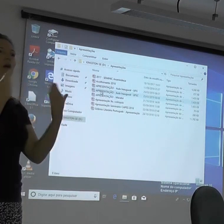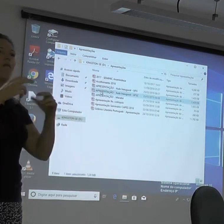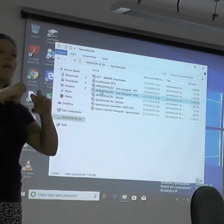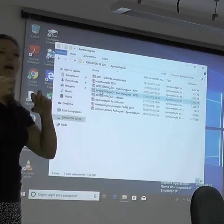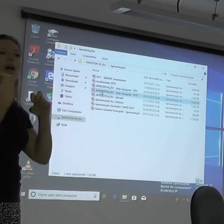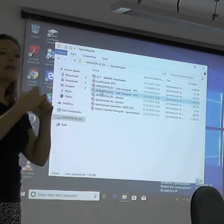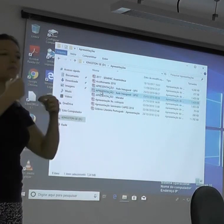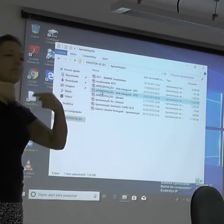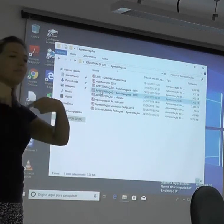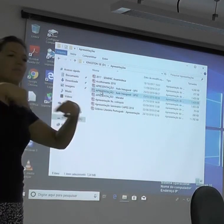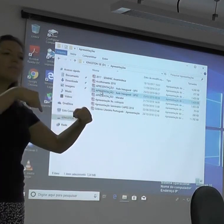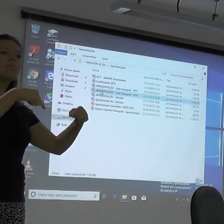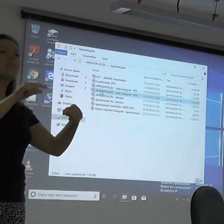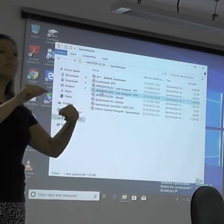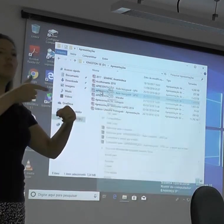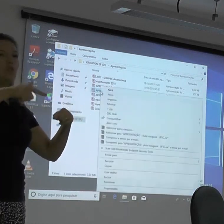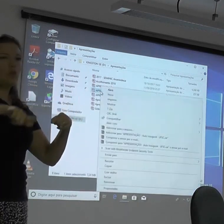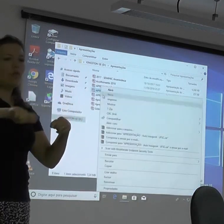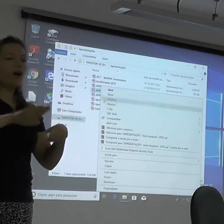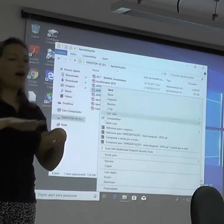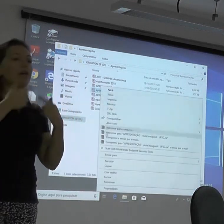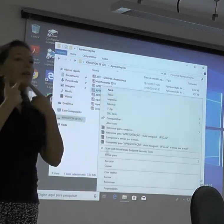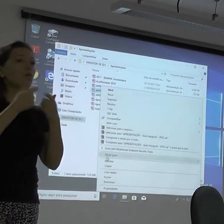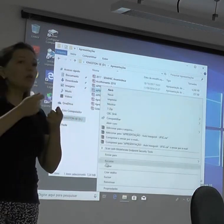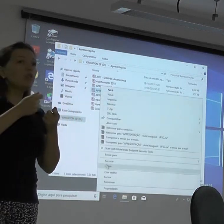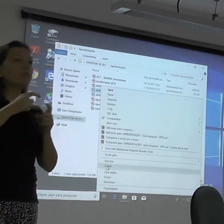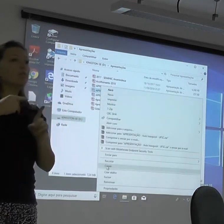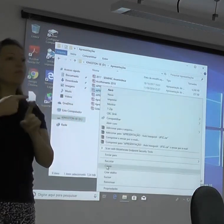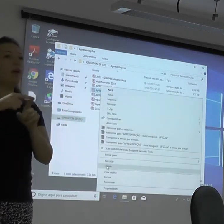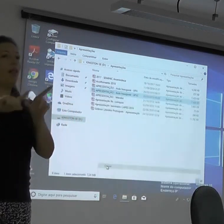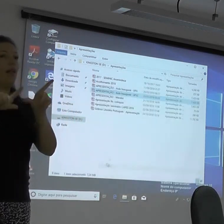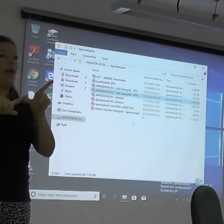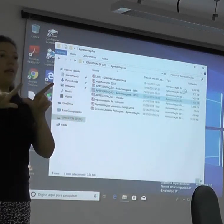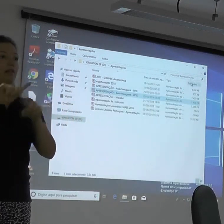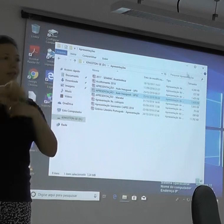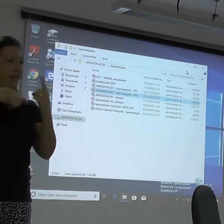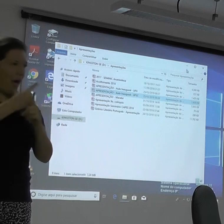conversa, uma discussão sobre a área linguística e letras na CAPES.